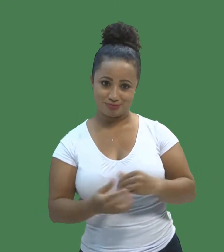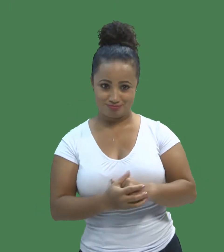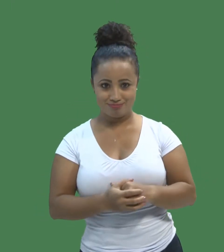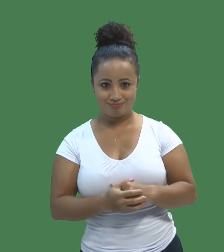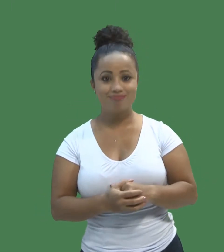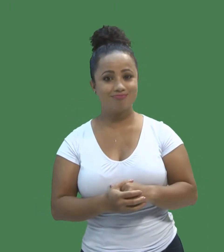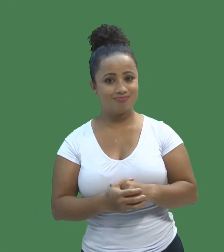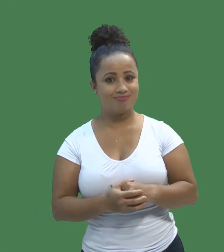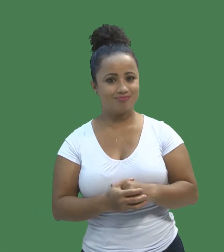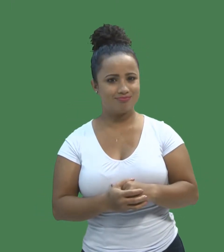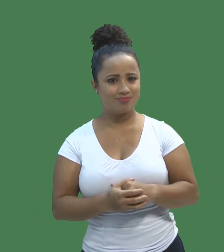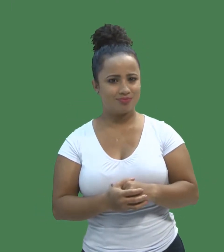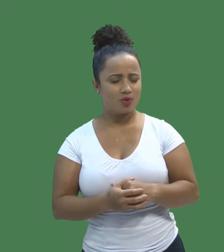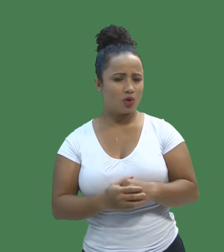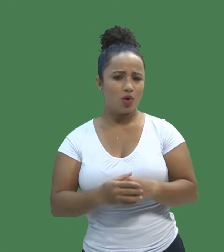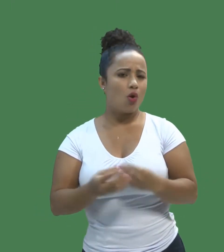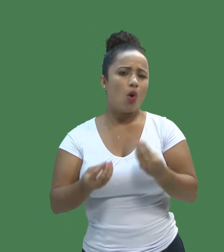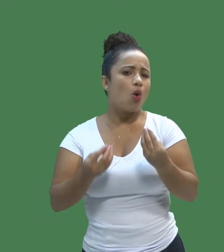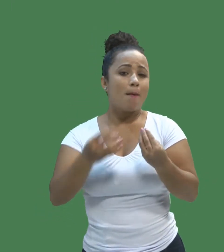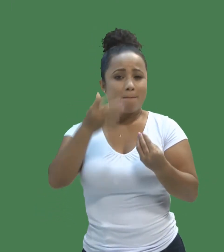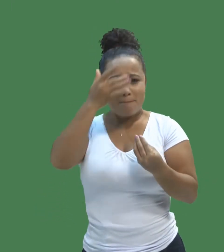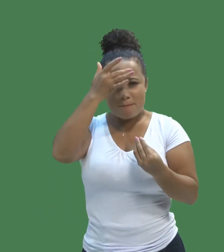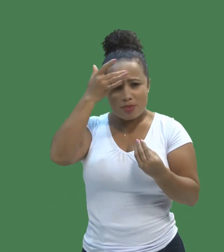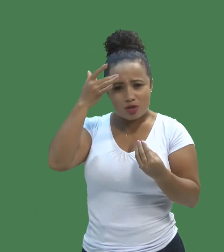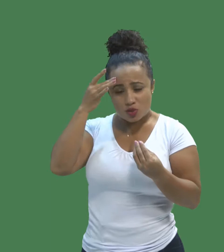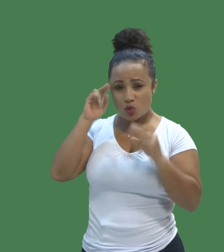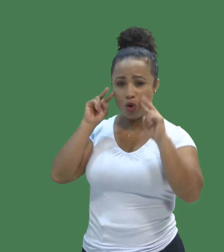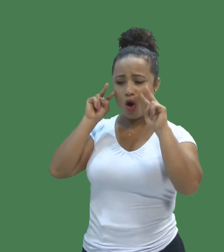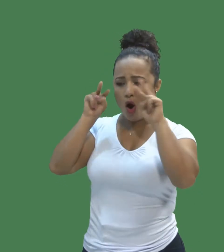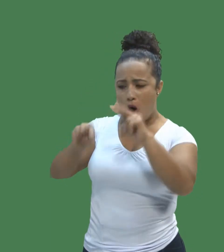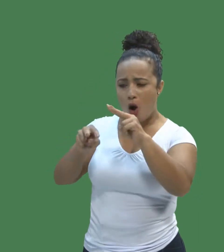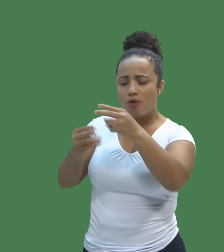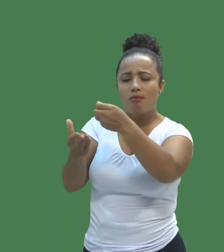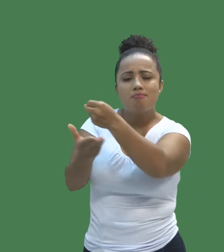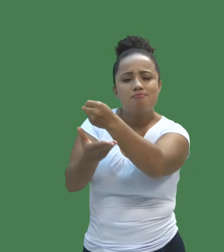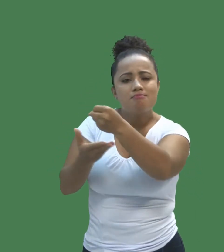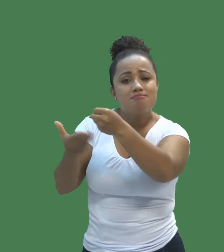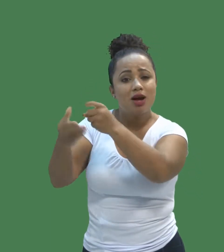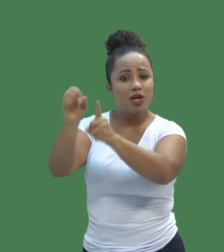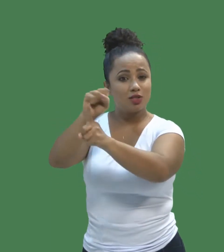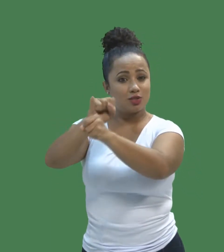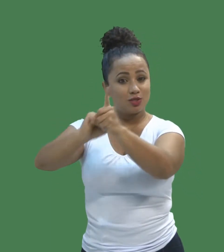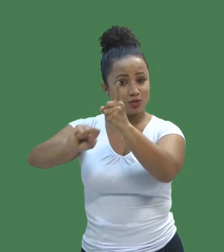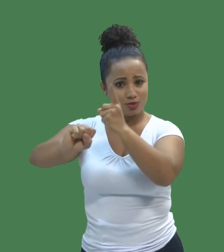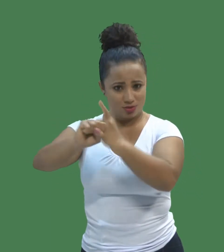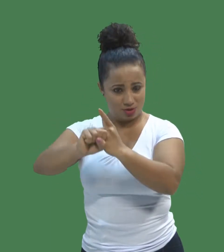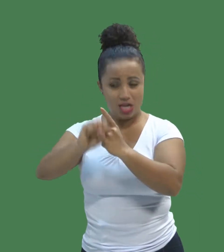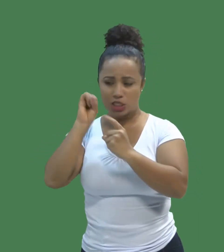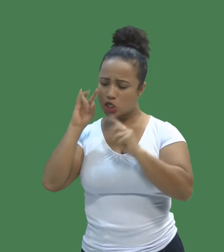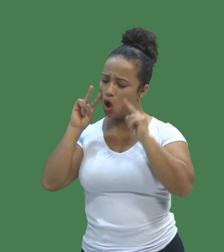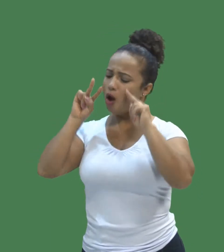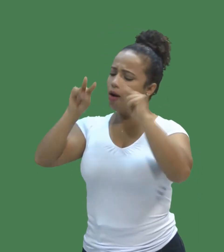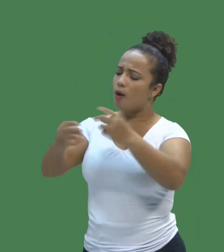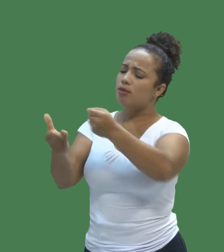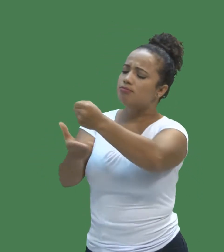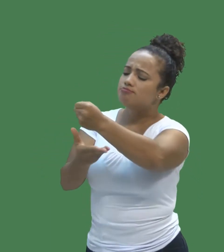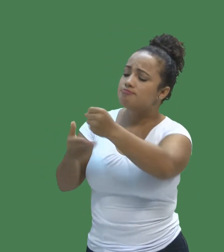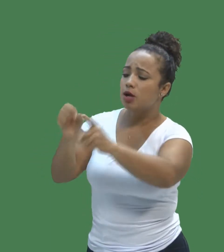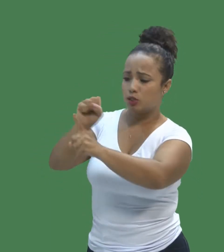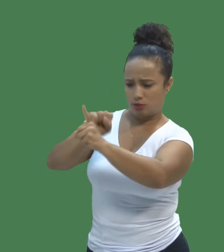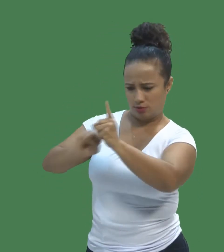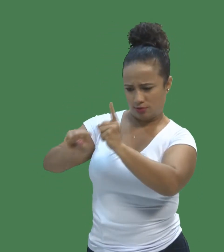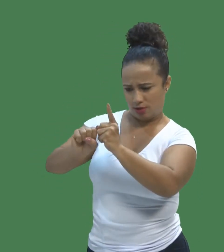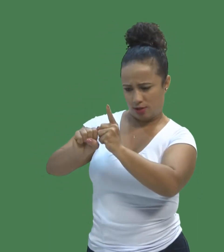sem comer ninguém vive. O que prestam atenção na base de uma sociedade